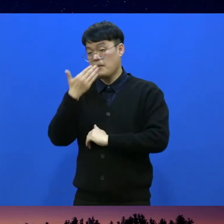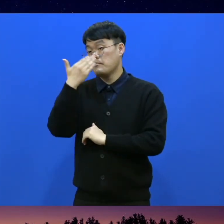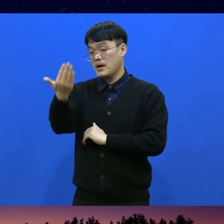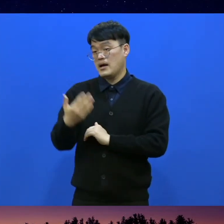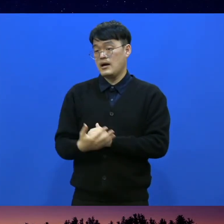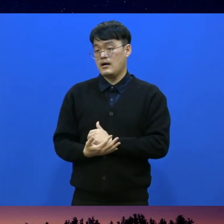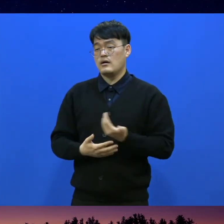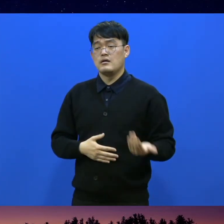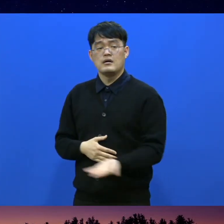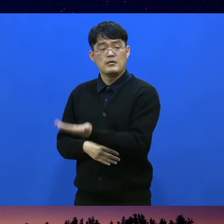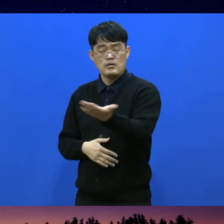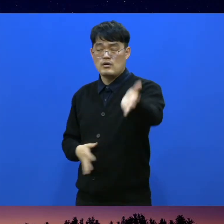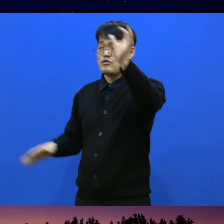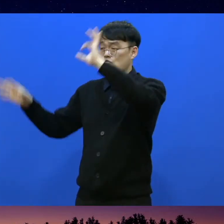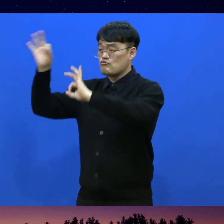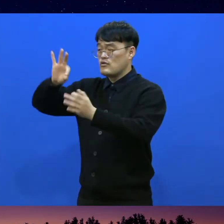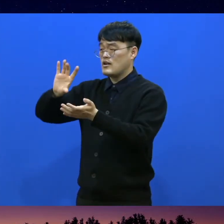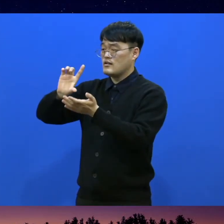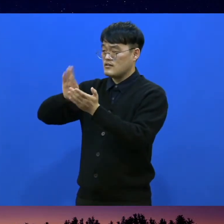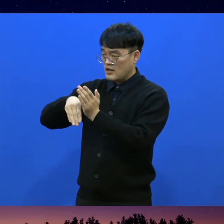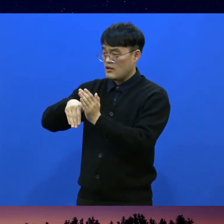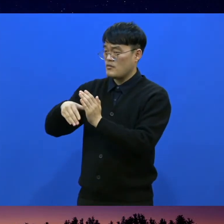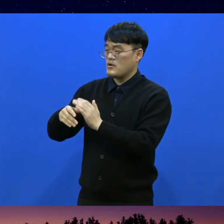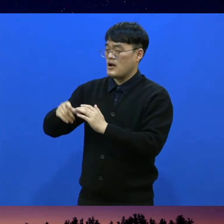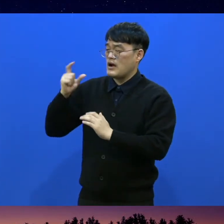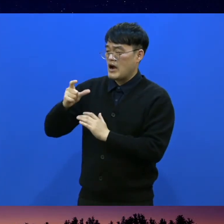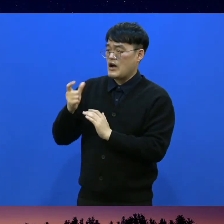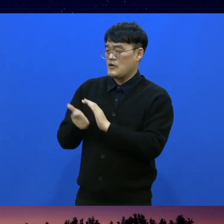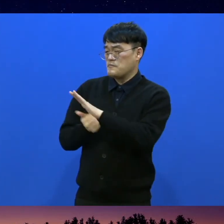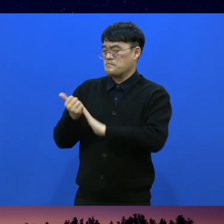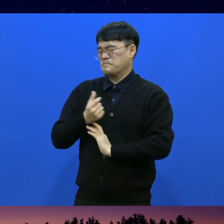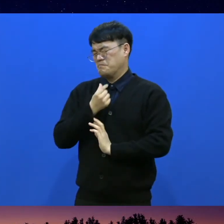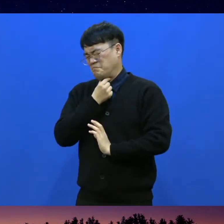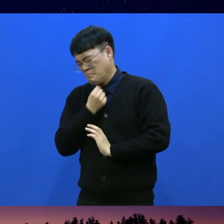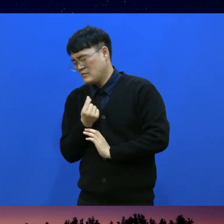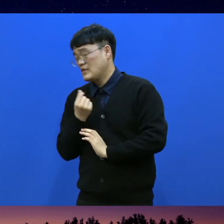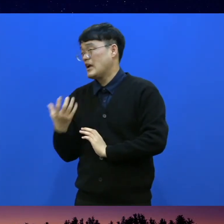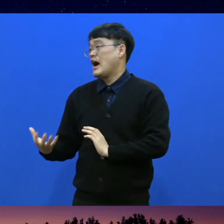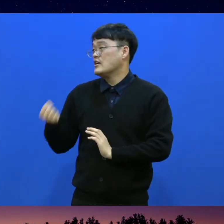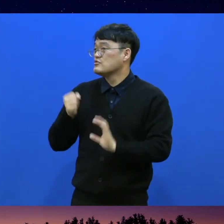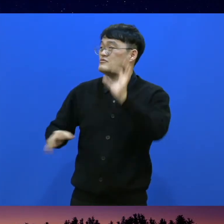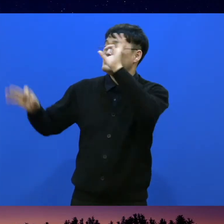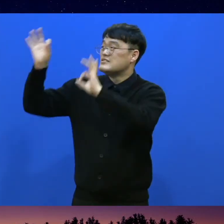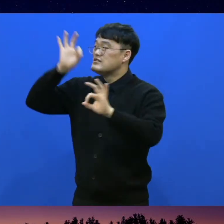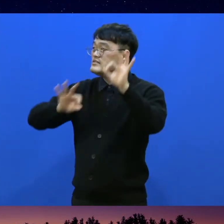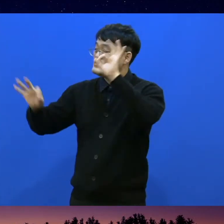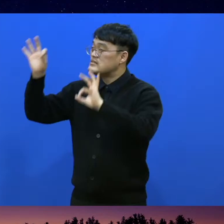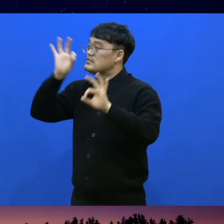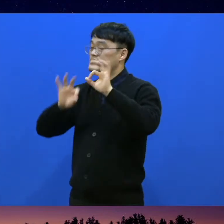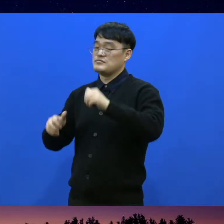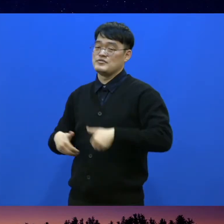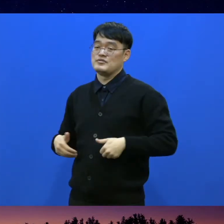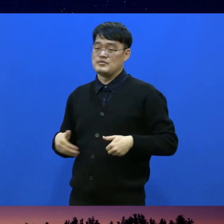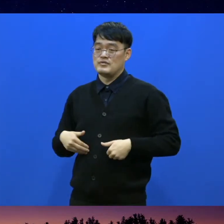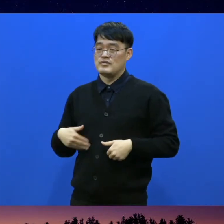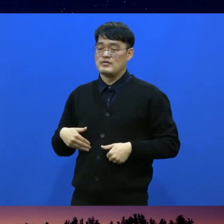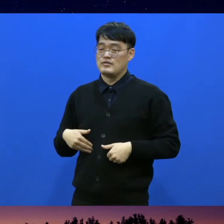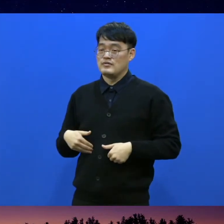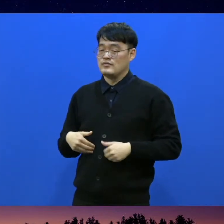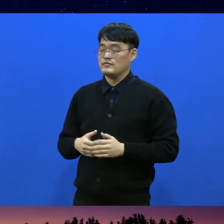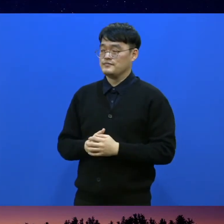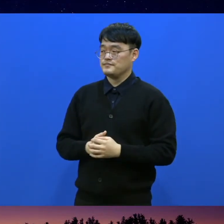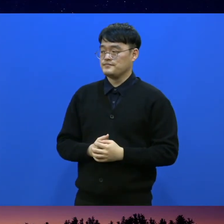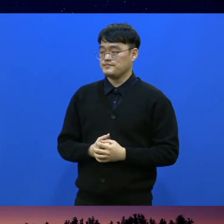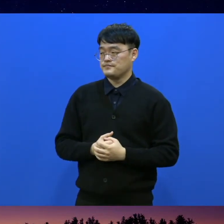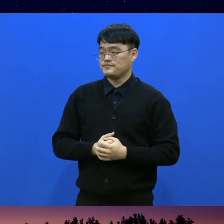여러분 구하되 강한 소원을 가지셔야 돼요. 축복된 인생의 특징은 적극적으로 구하는 태도를 가지고 있다는 거예요. 강한 욕구, 강력한 기도를.